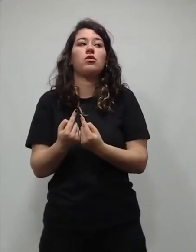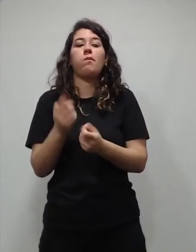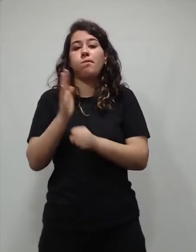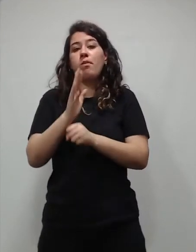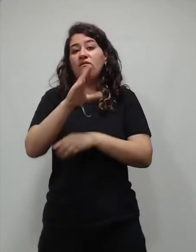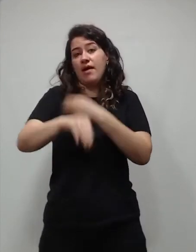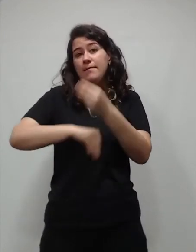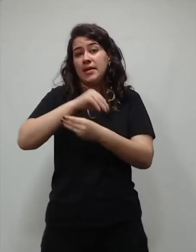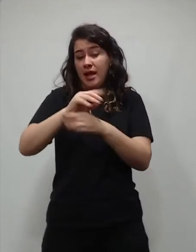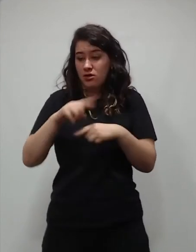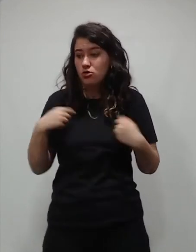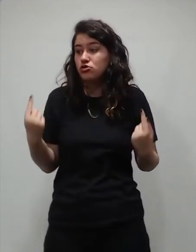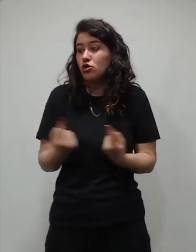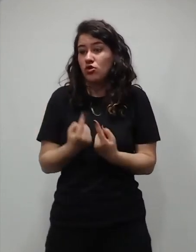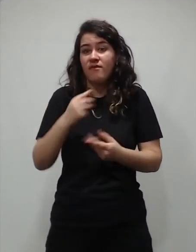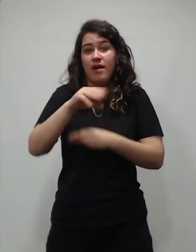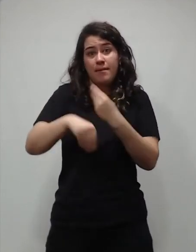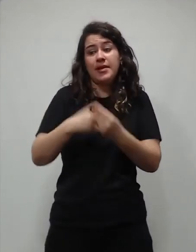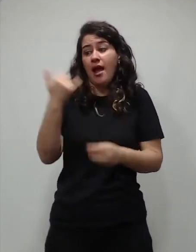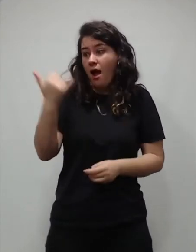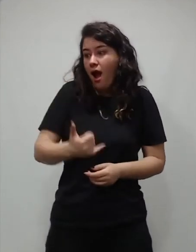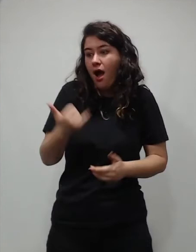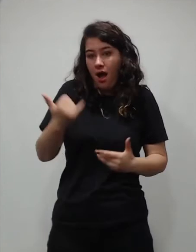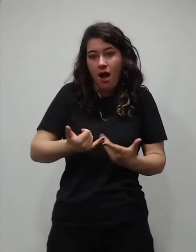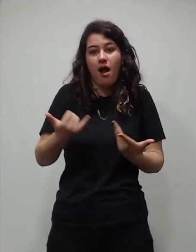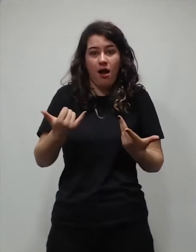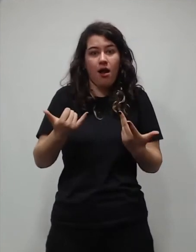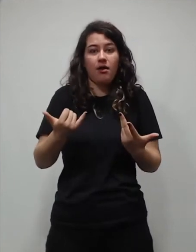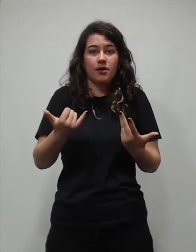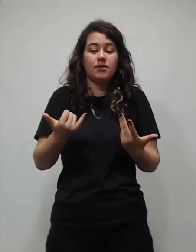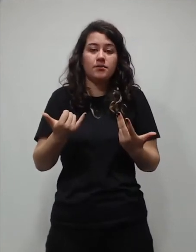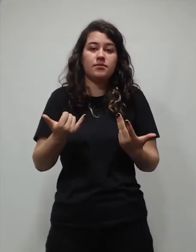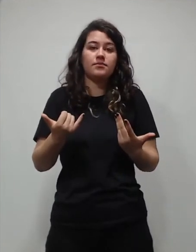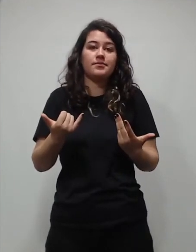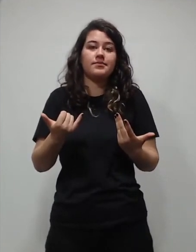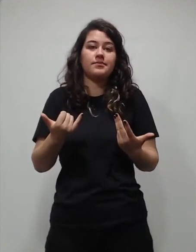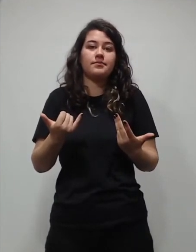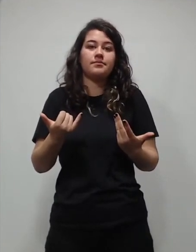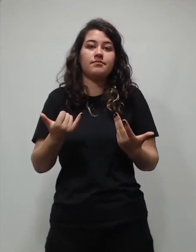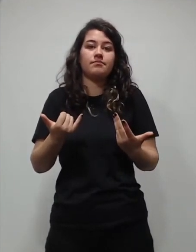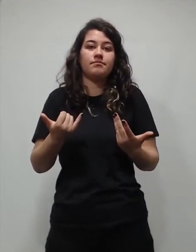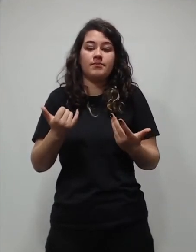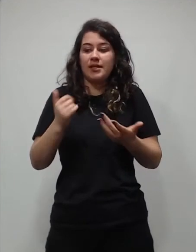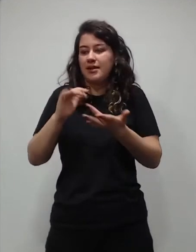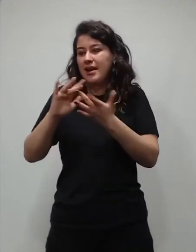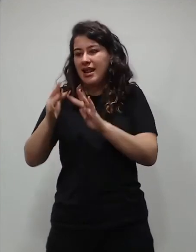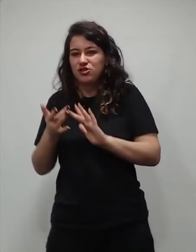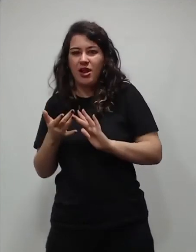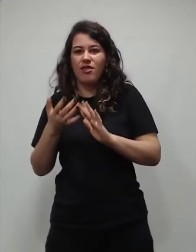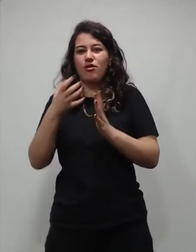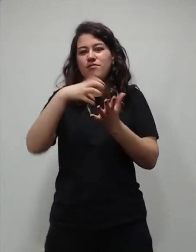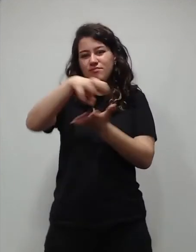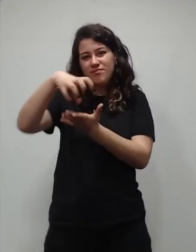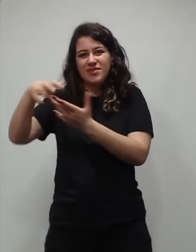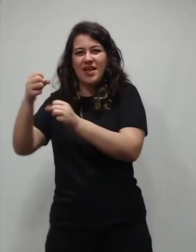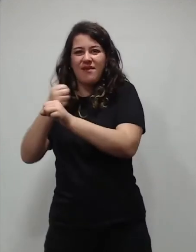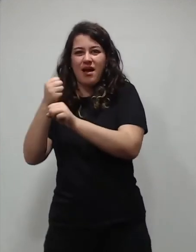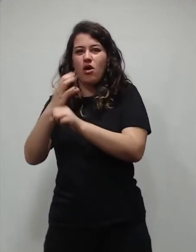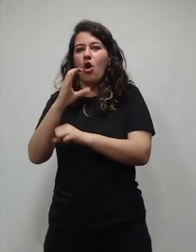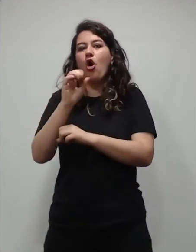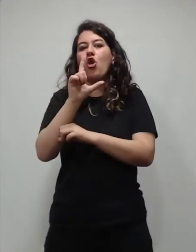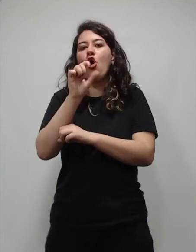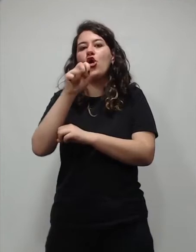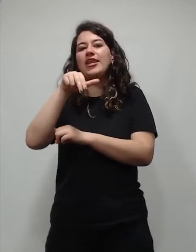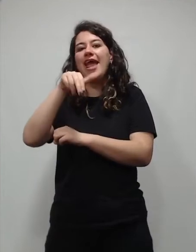como familiares. Nosotros tenemos familiares que están vinculados a las colonias y que son